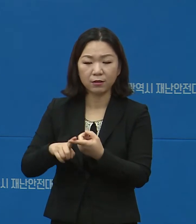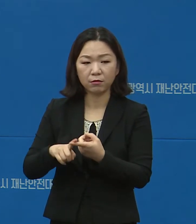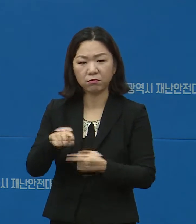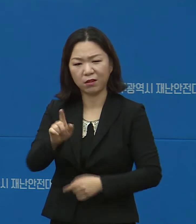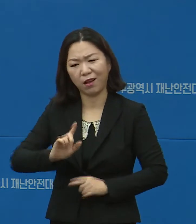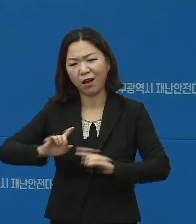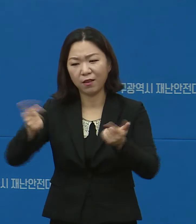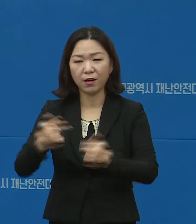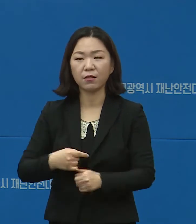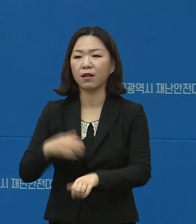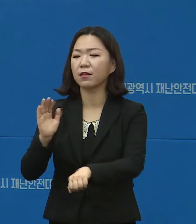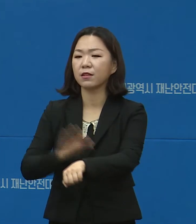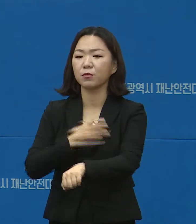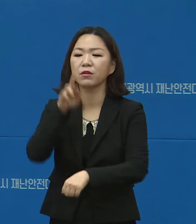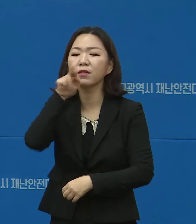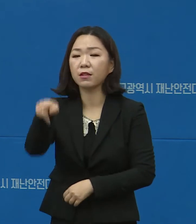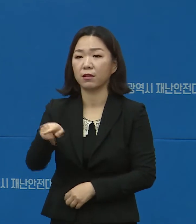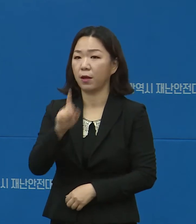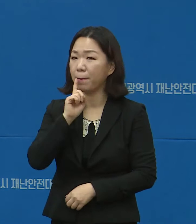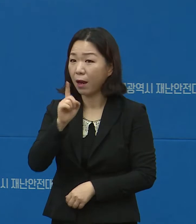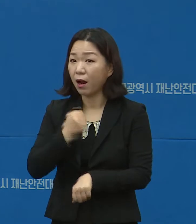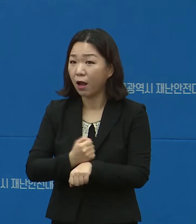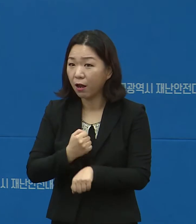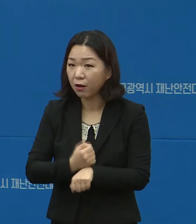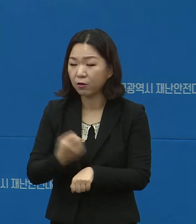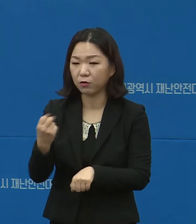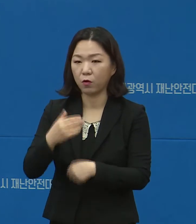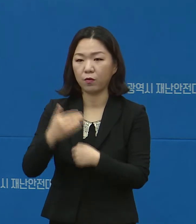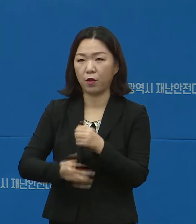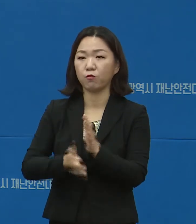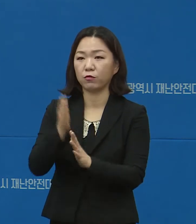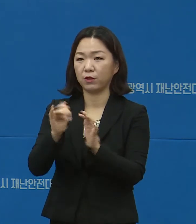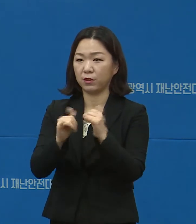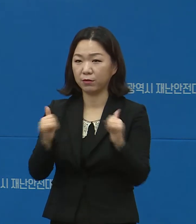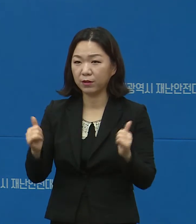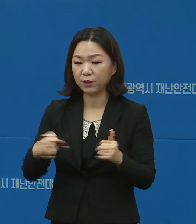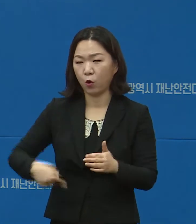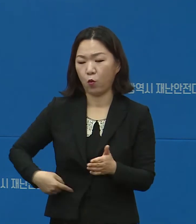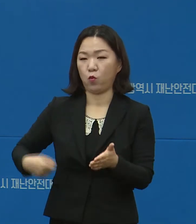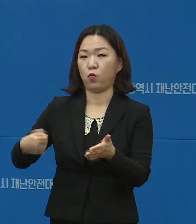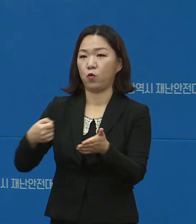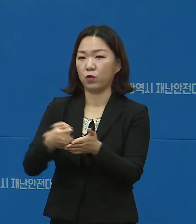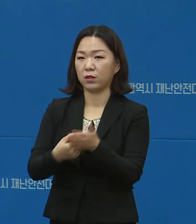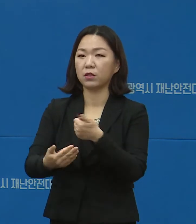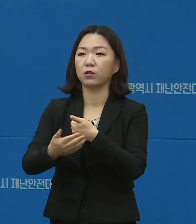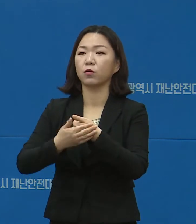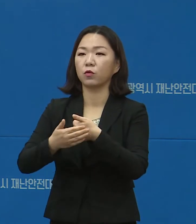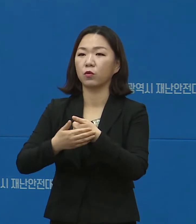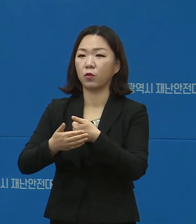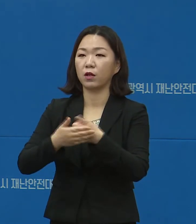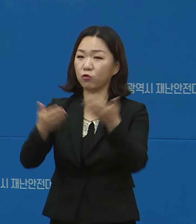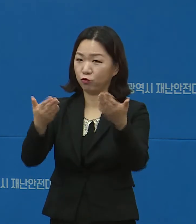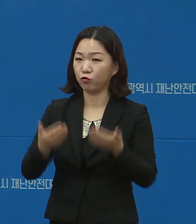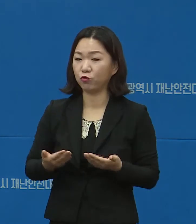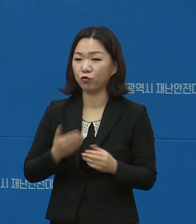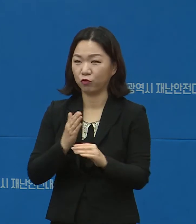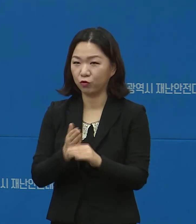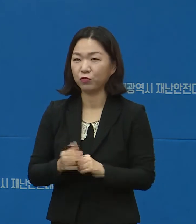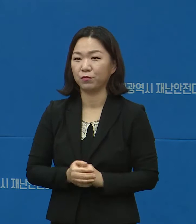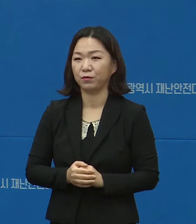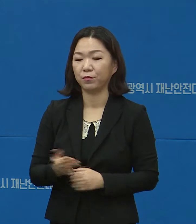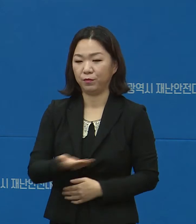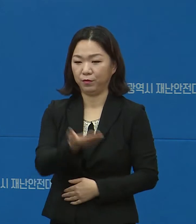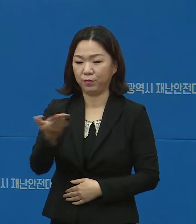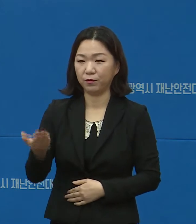단호하게 비판하시면서 계속해서 대구 시민에게 용기와 응원을 보내주고 계십니다.